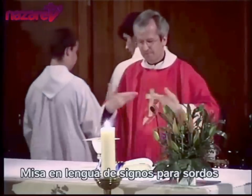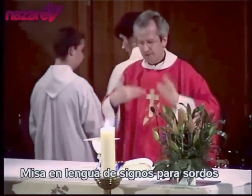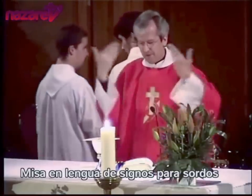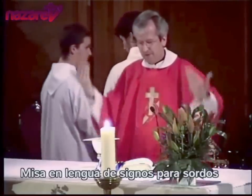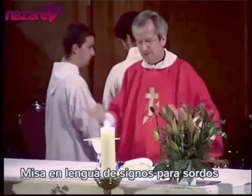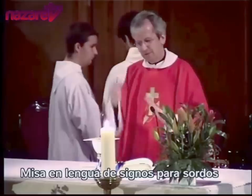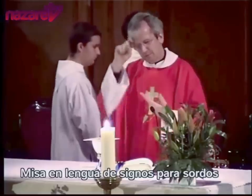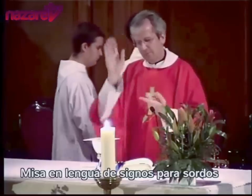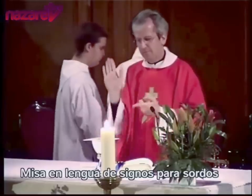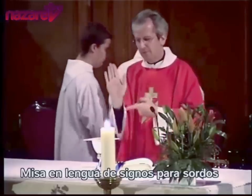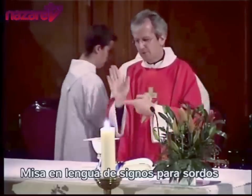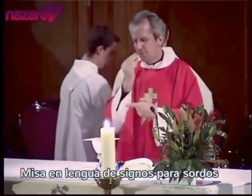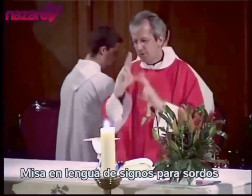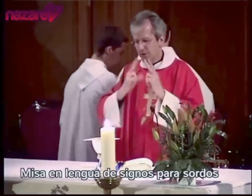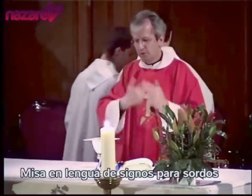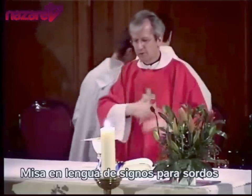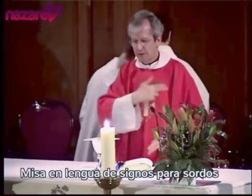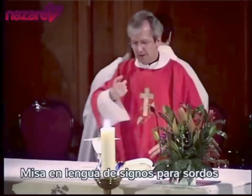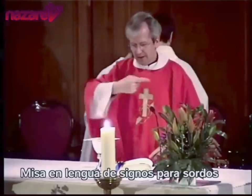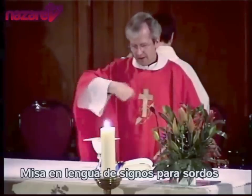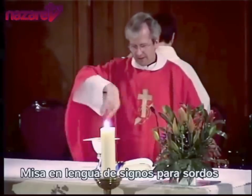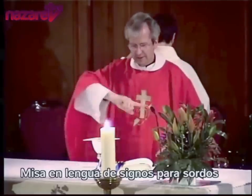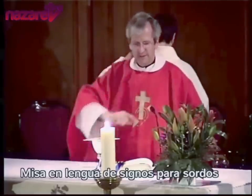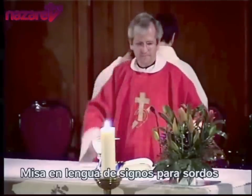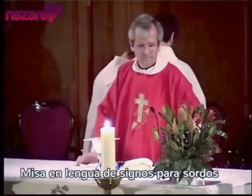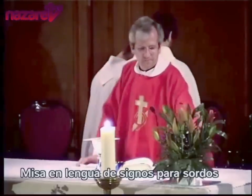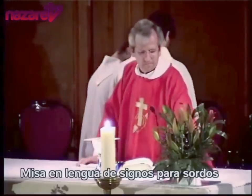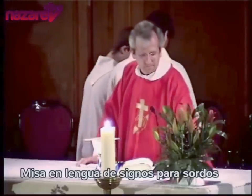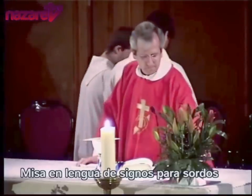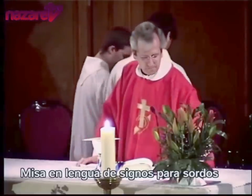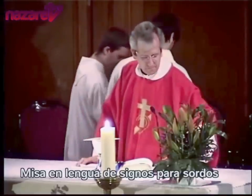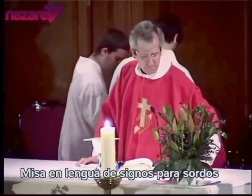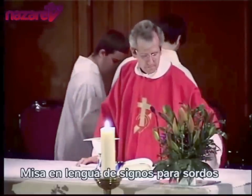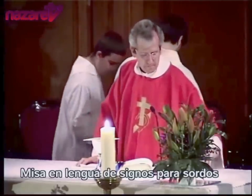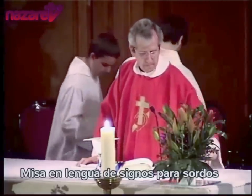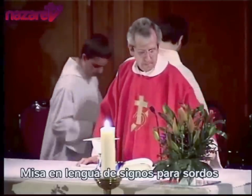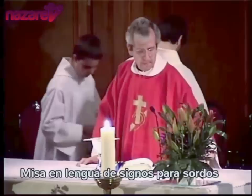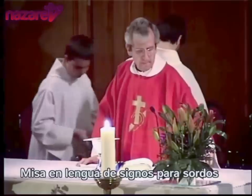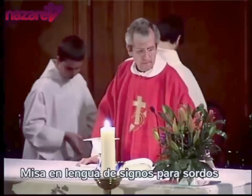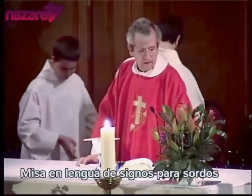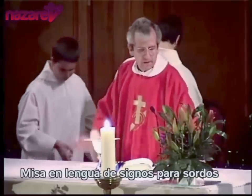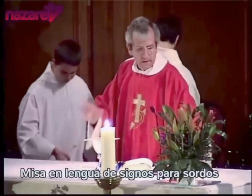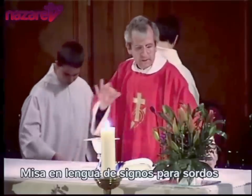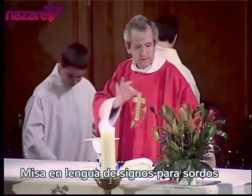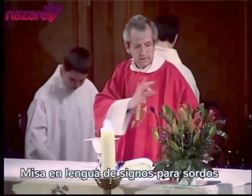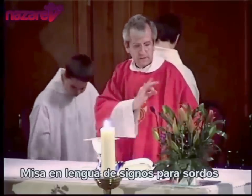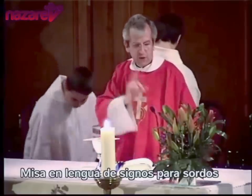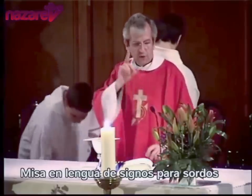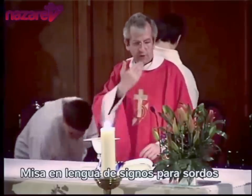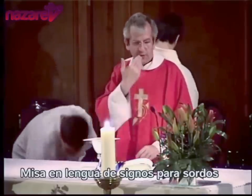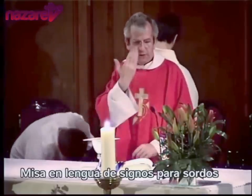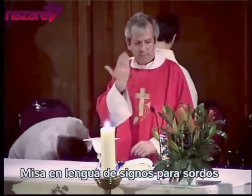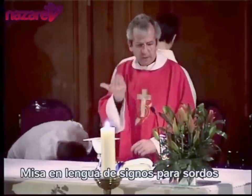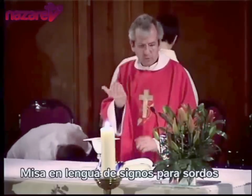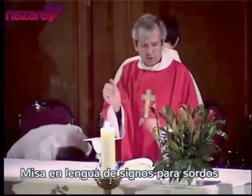El Señor reciba de tus manos este sacrificio para alabanza y gloria de su nombre, para nuestro bien y el de toda su santa Iglesia.